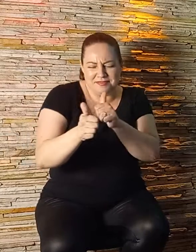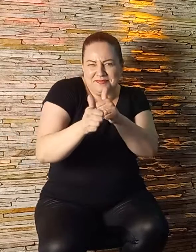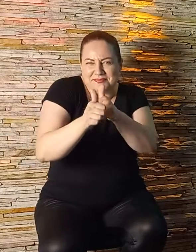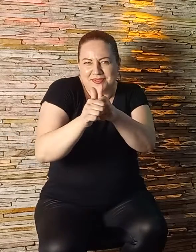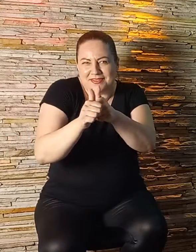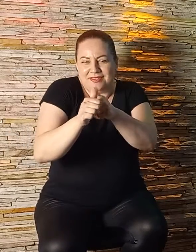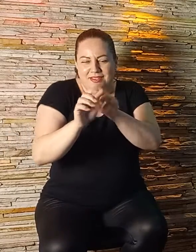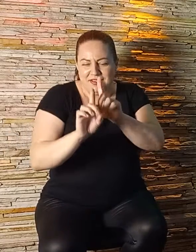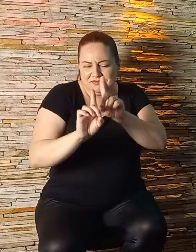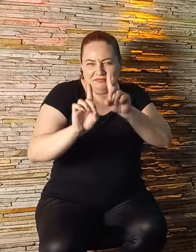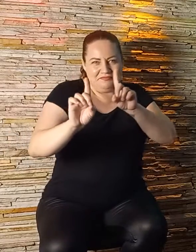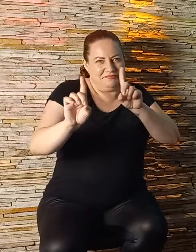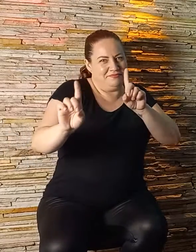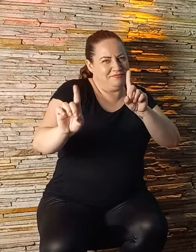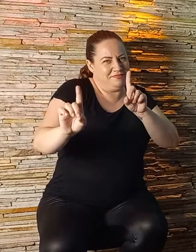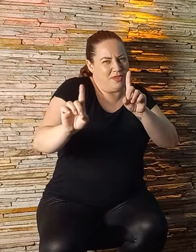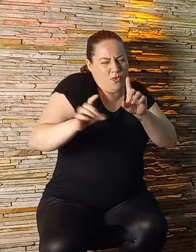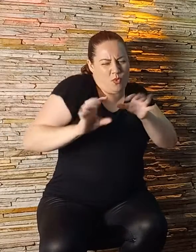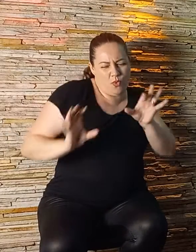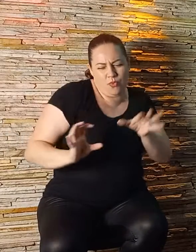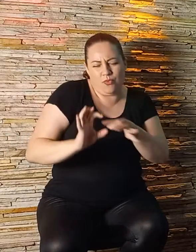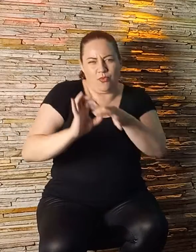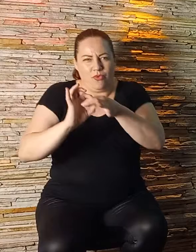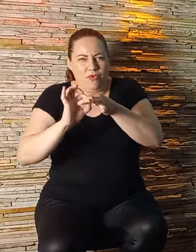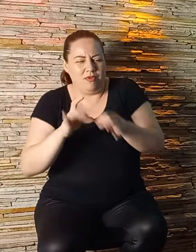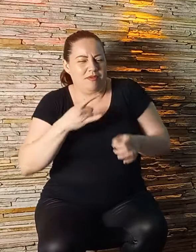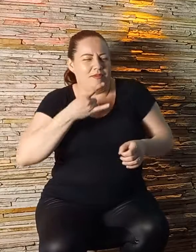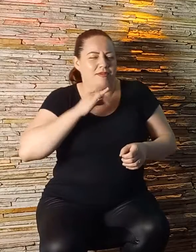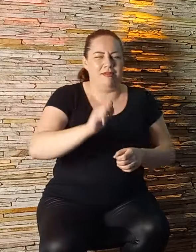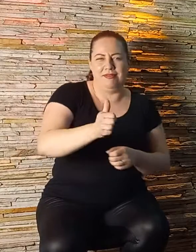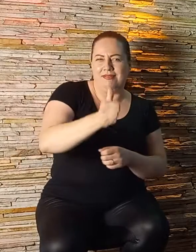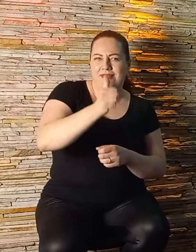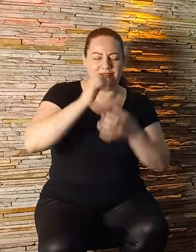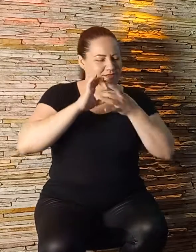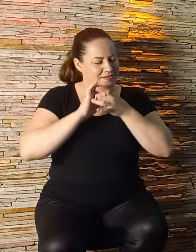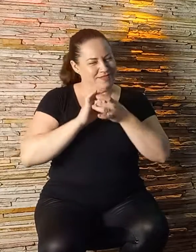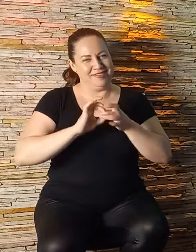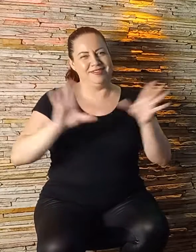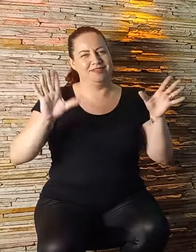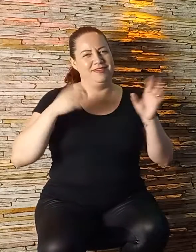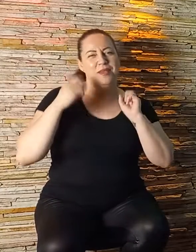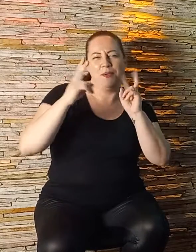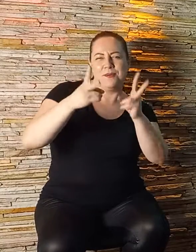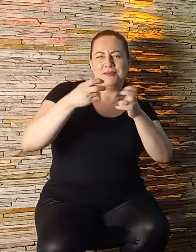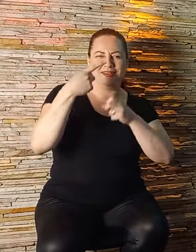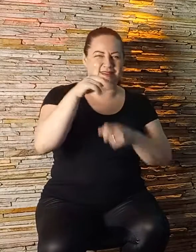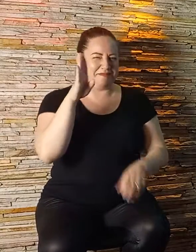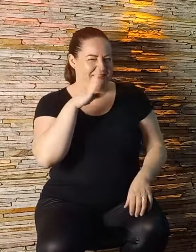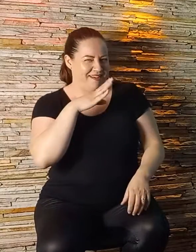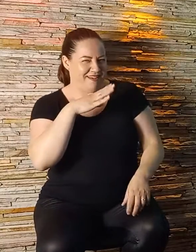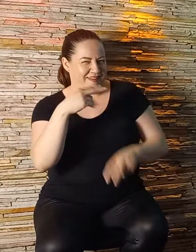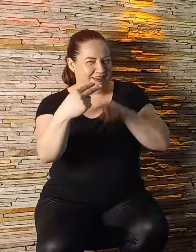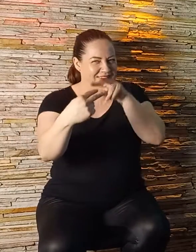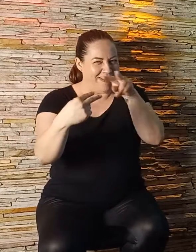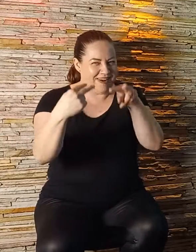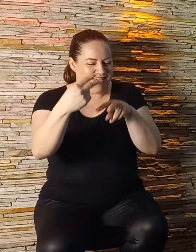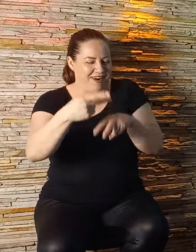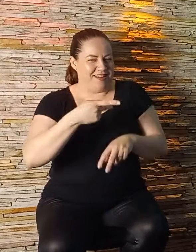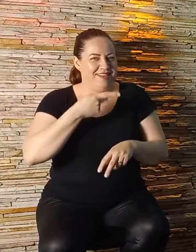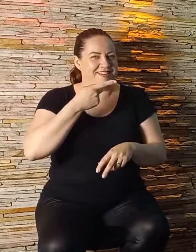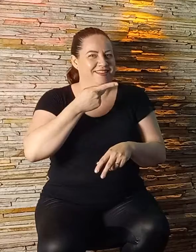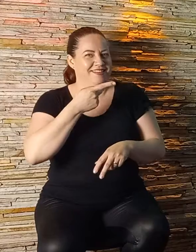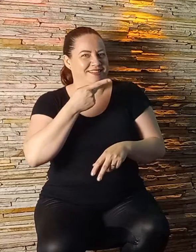beber é que a distância nunca mãe levou tão longe pega um cunhado que eu te deixe à vontade de perceber tua maldade tem maldade no